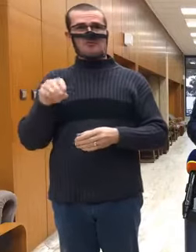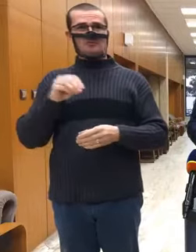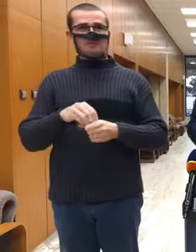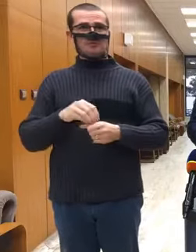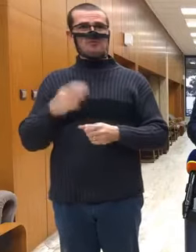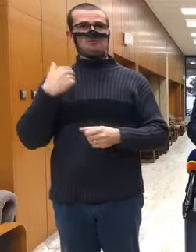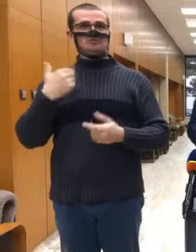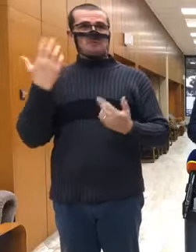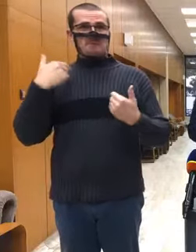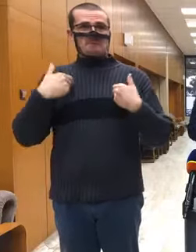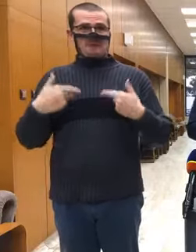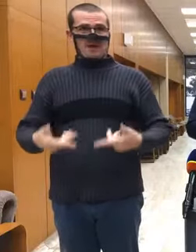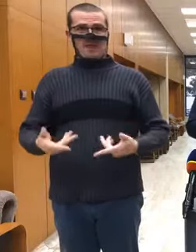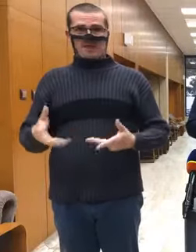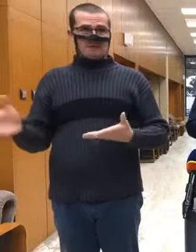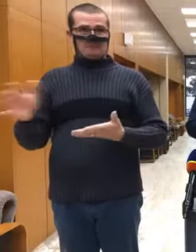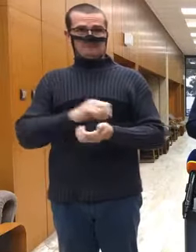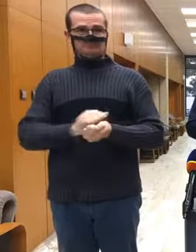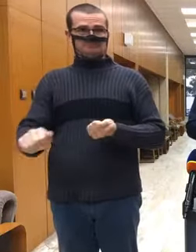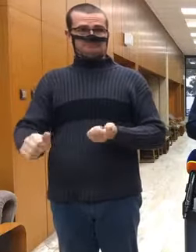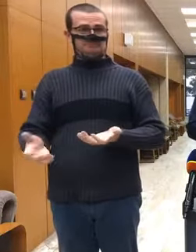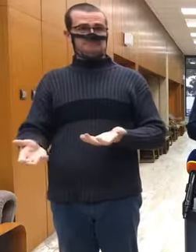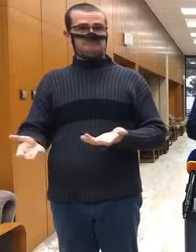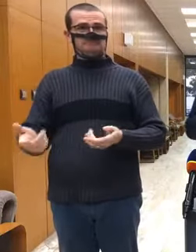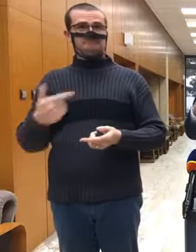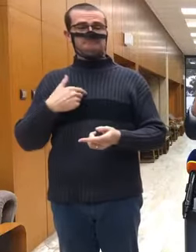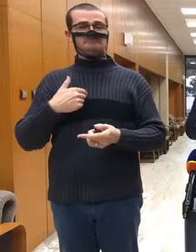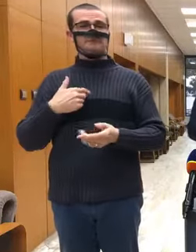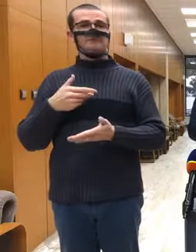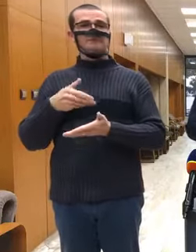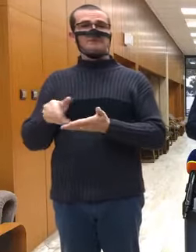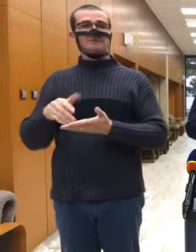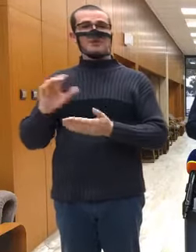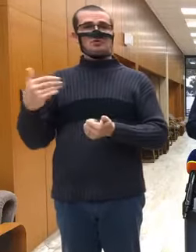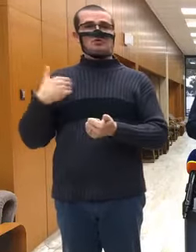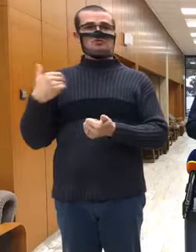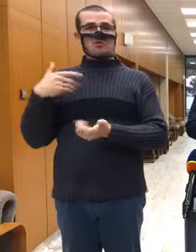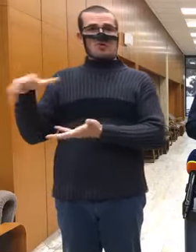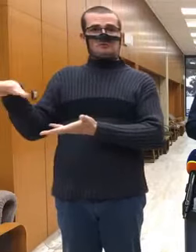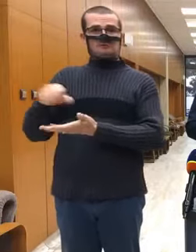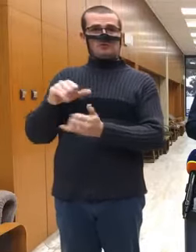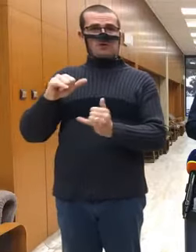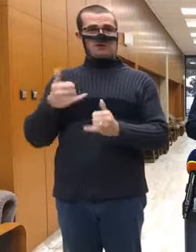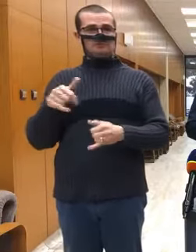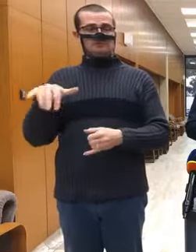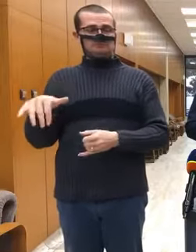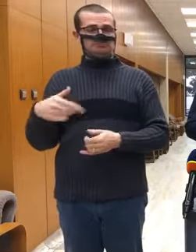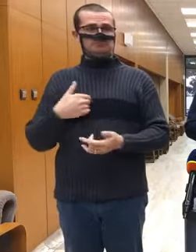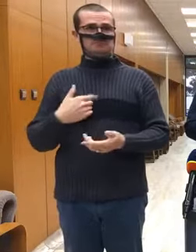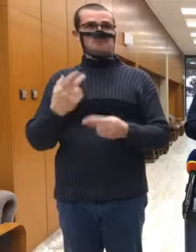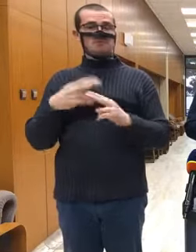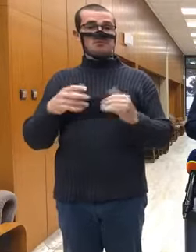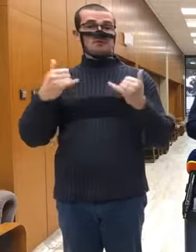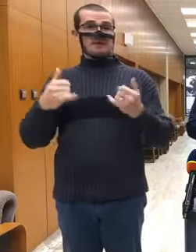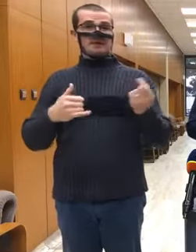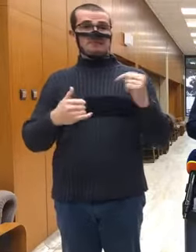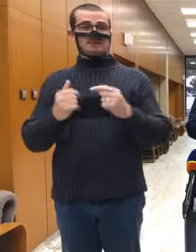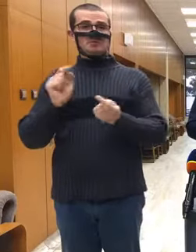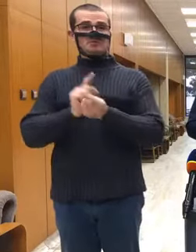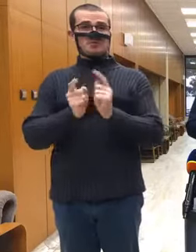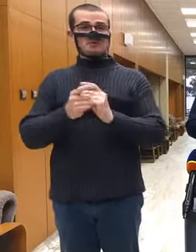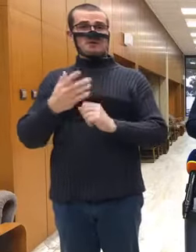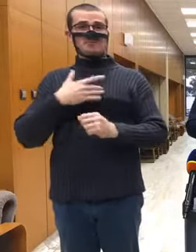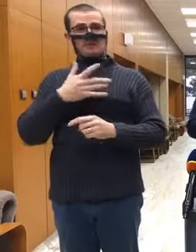k dispozícii. Dokonca sme ešte čerpali niektoré zo školstva. A možno dojde teraz k dohode, lebo máme